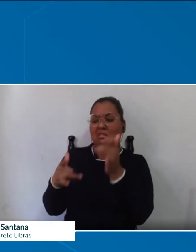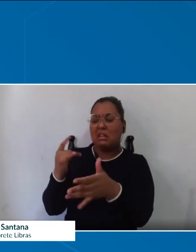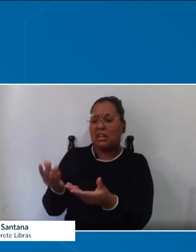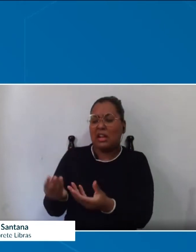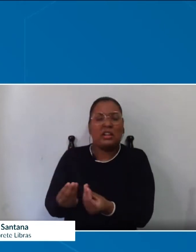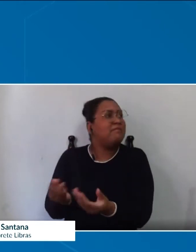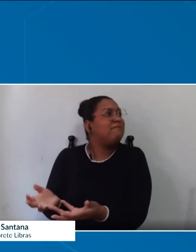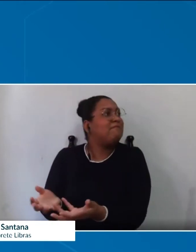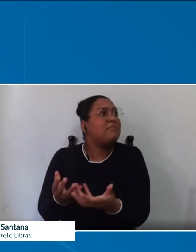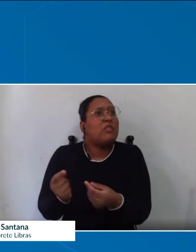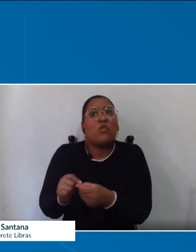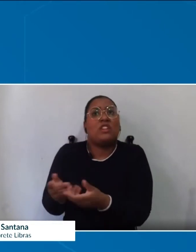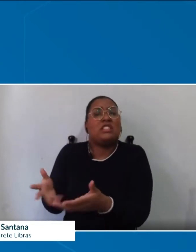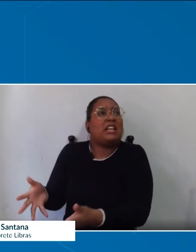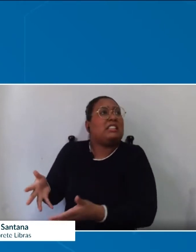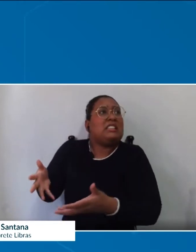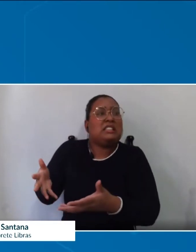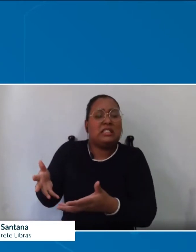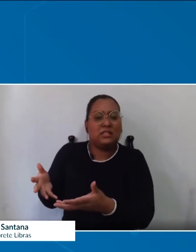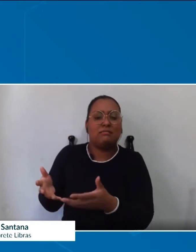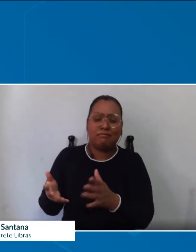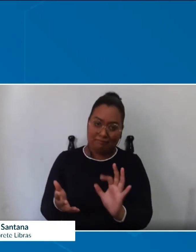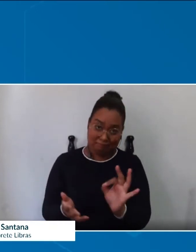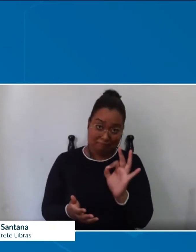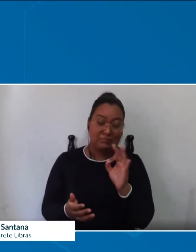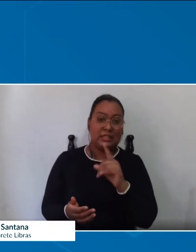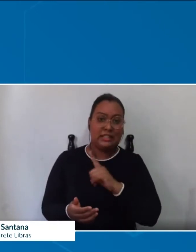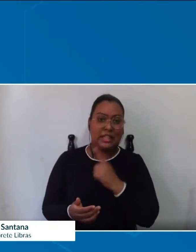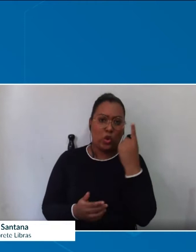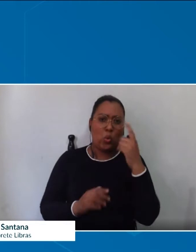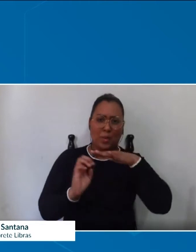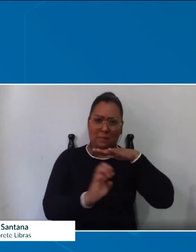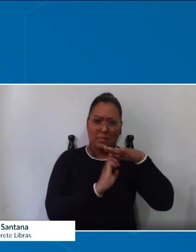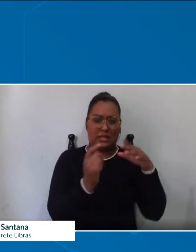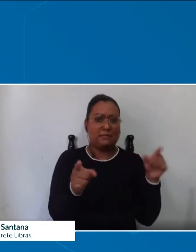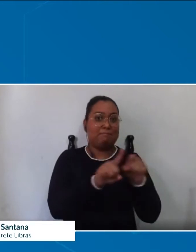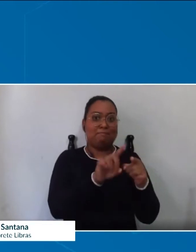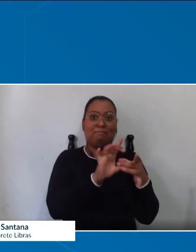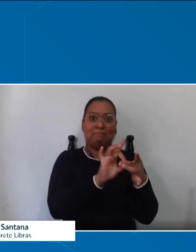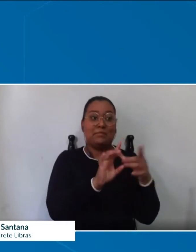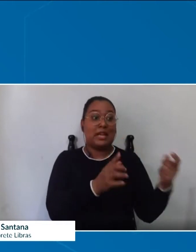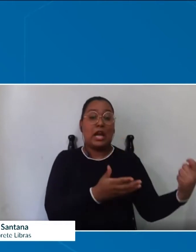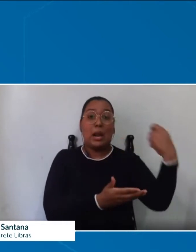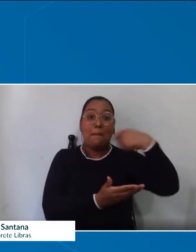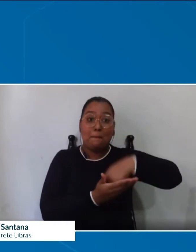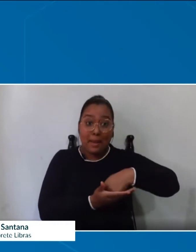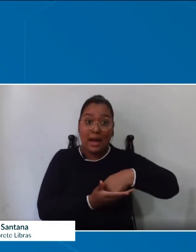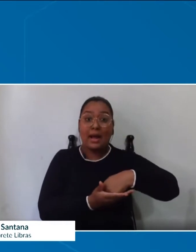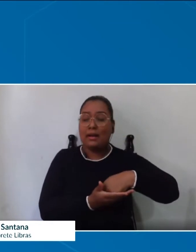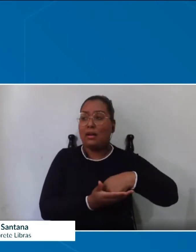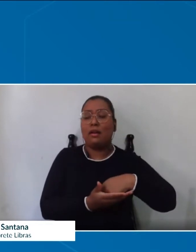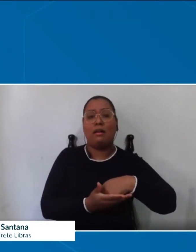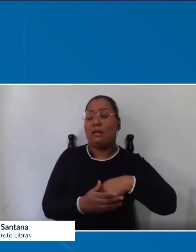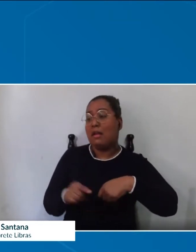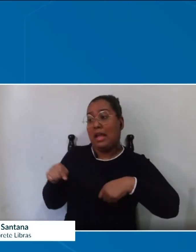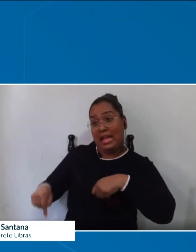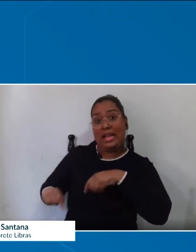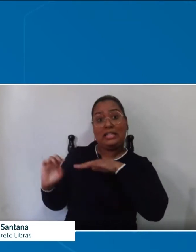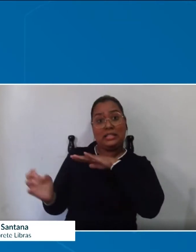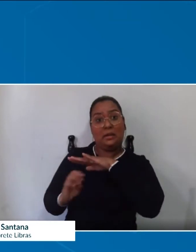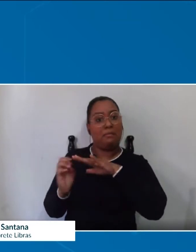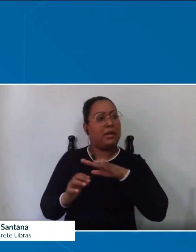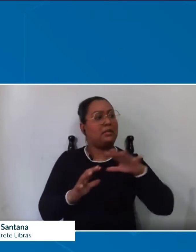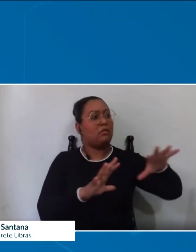Para vocês terem ideia, nós temos uma indústria parceira que paga para que uma outra empresa pegue esses